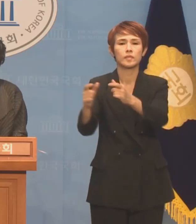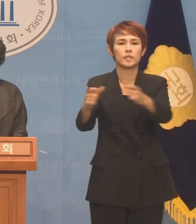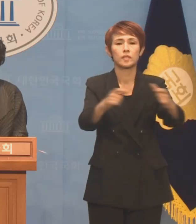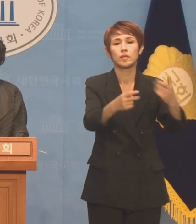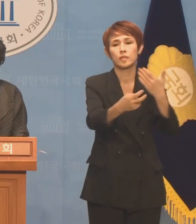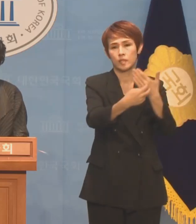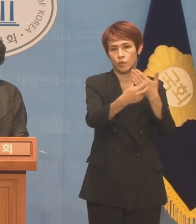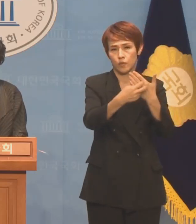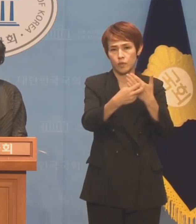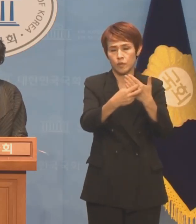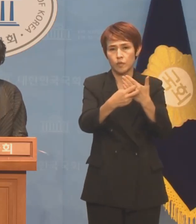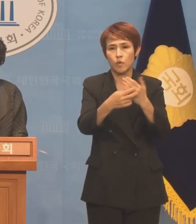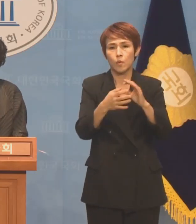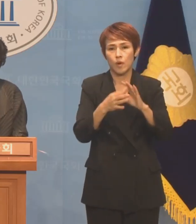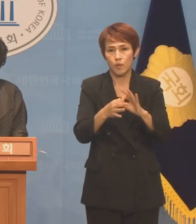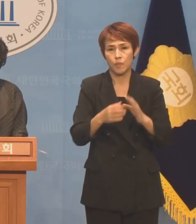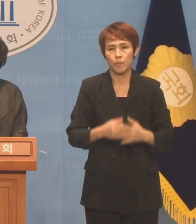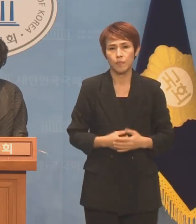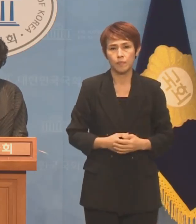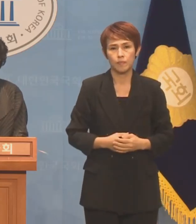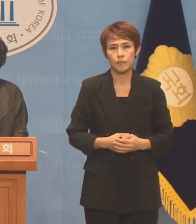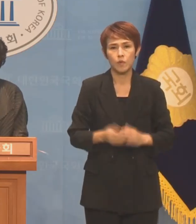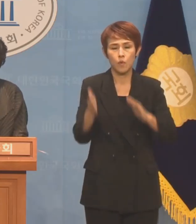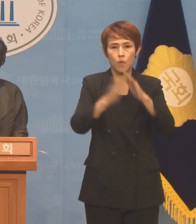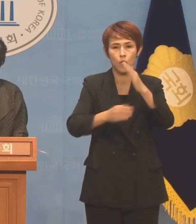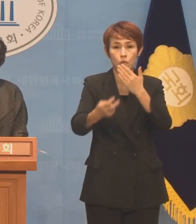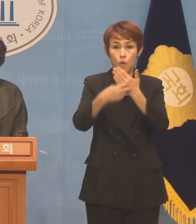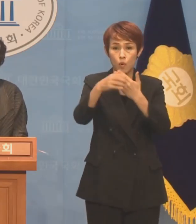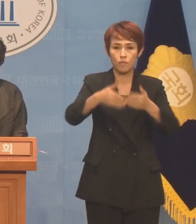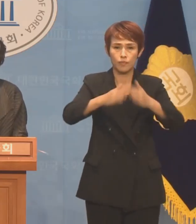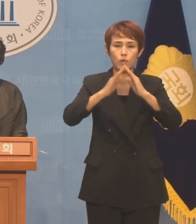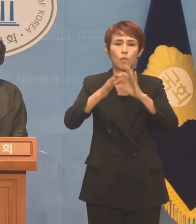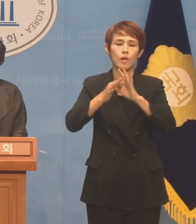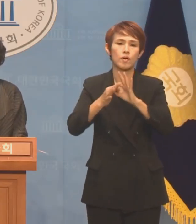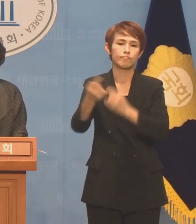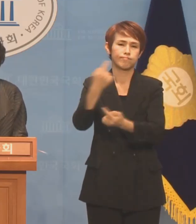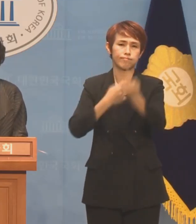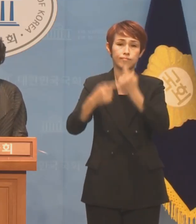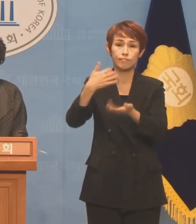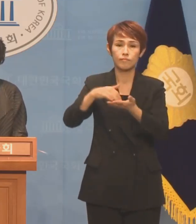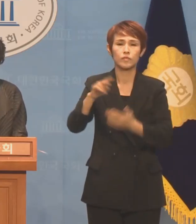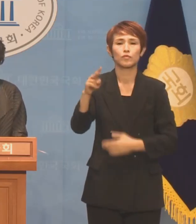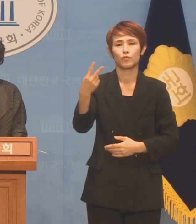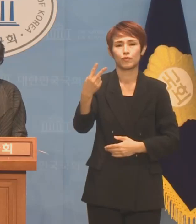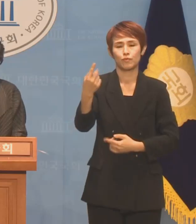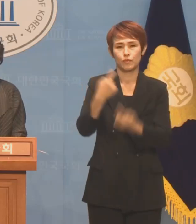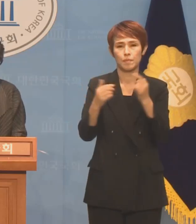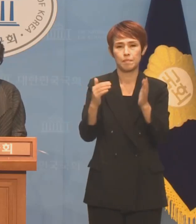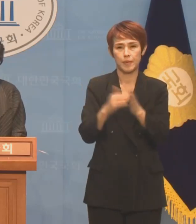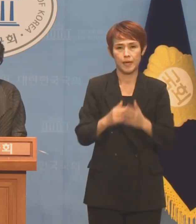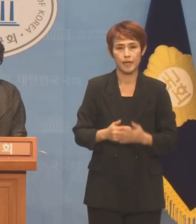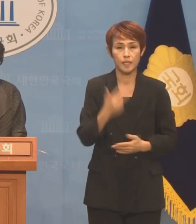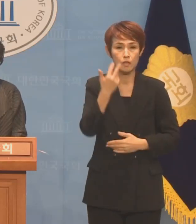지역의원 감면제 도입 및 공공의료기관 설립 촉구에 관한 청원 등 총 2건으로 지난주 새로 공개된